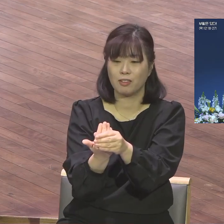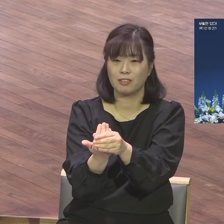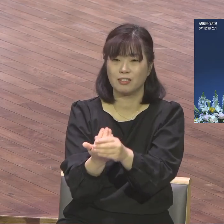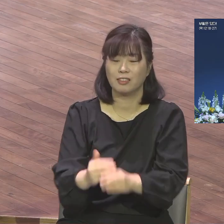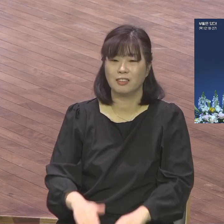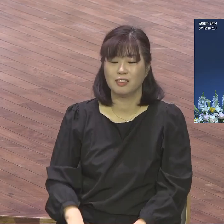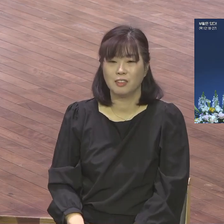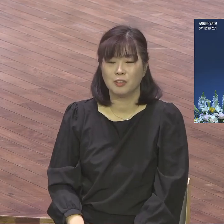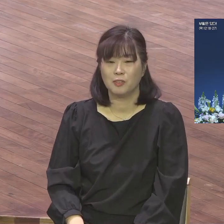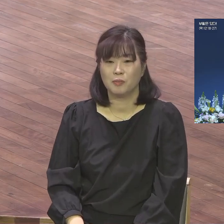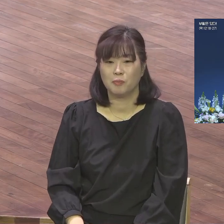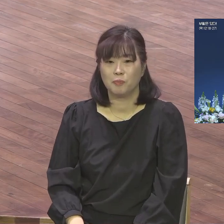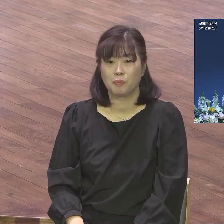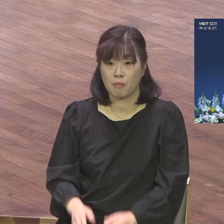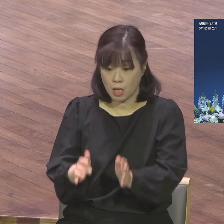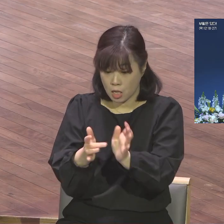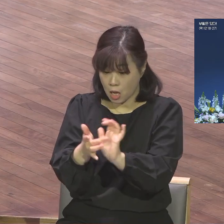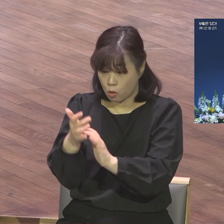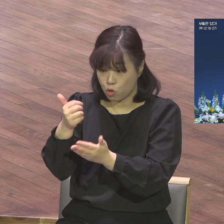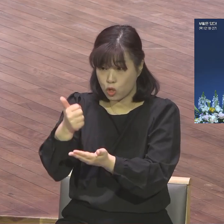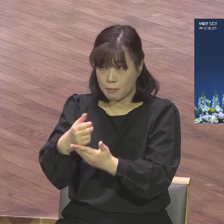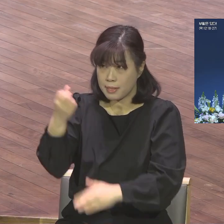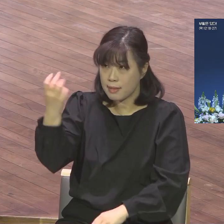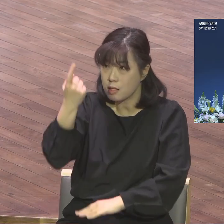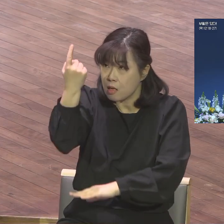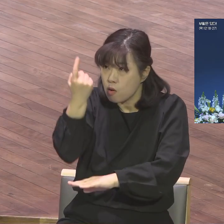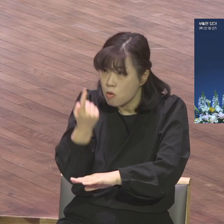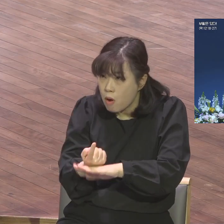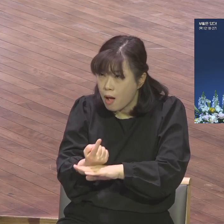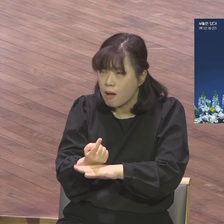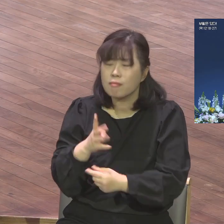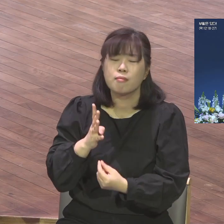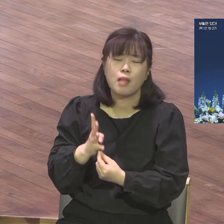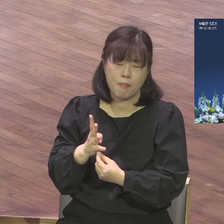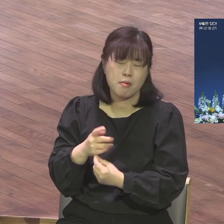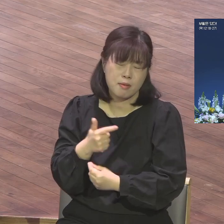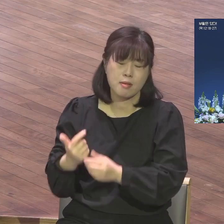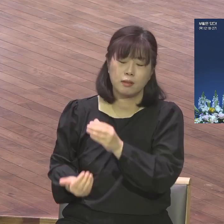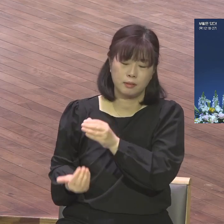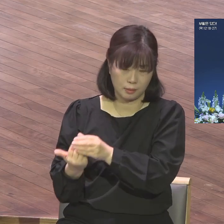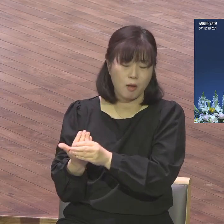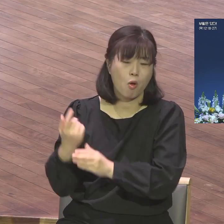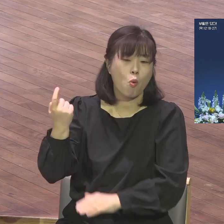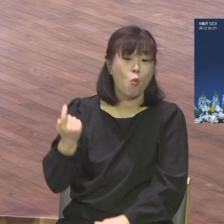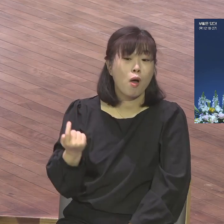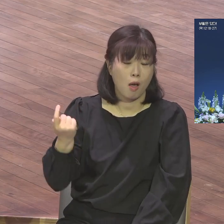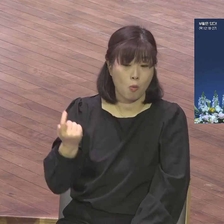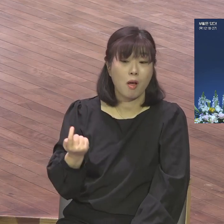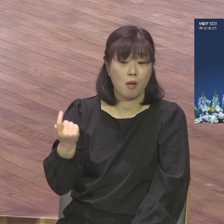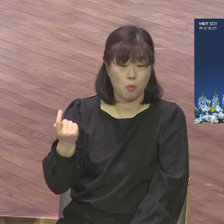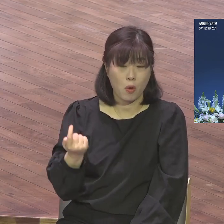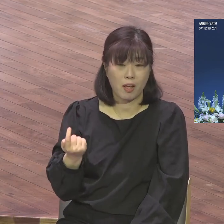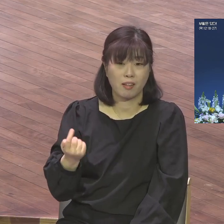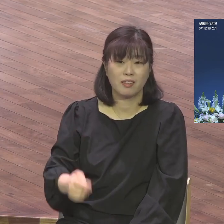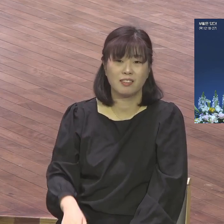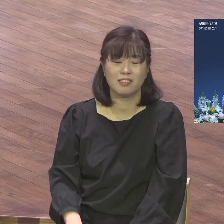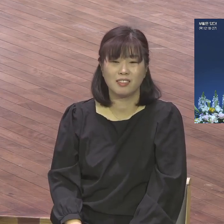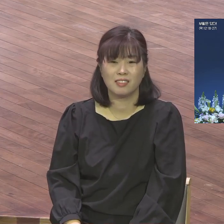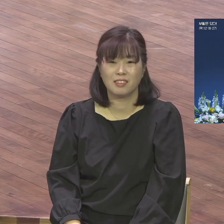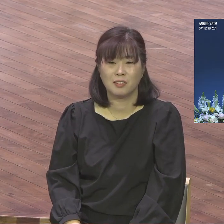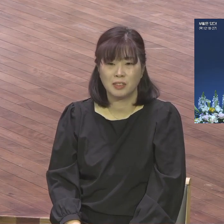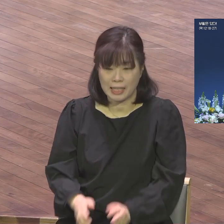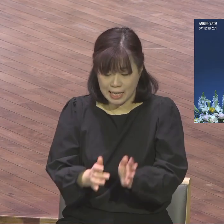큰 사건 남아있는데 바로 예수님의 재림 사건인데 결국 인류 역사는 누가 뭐라 그래도 예수